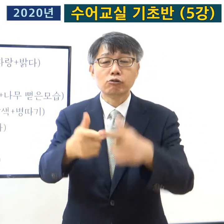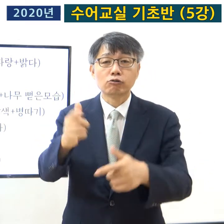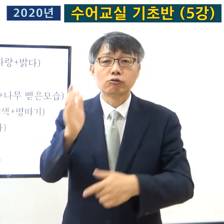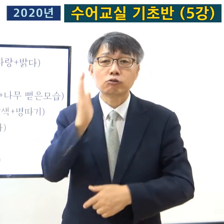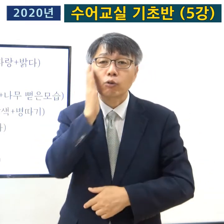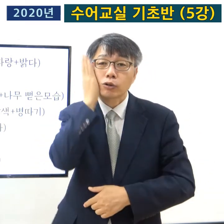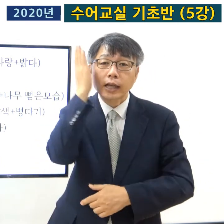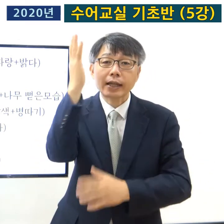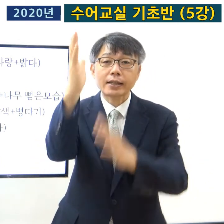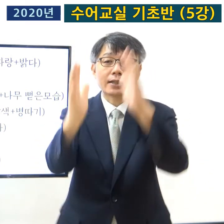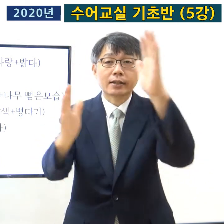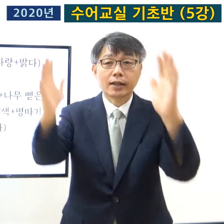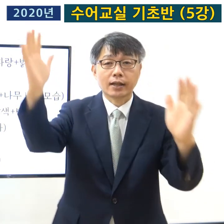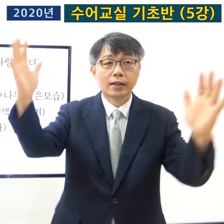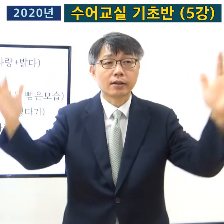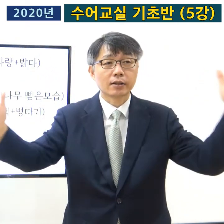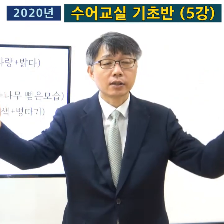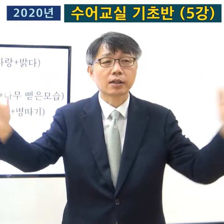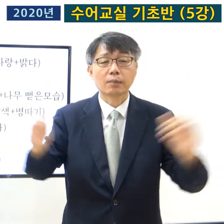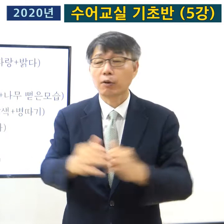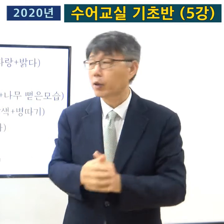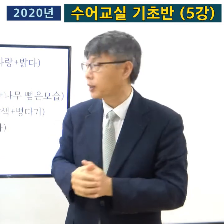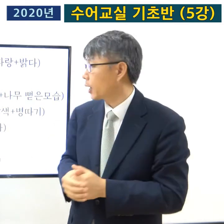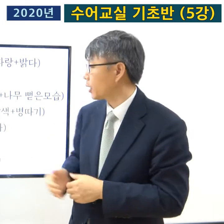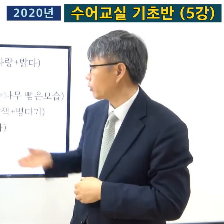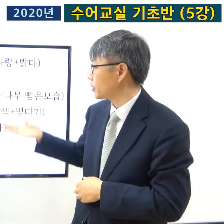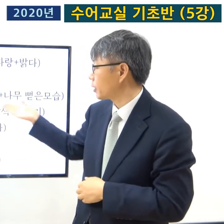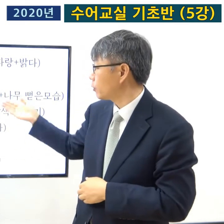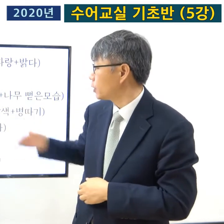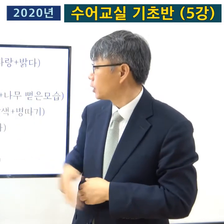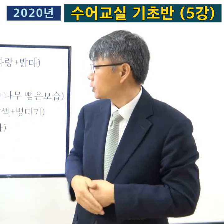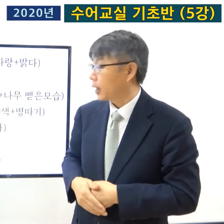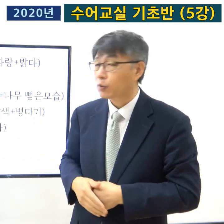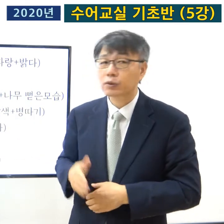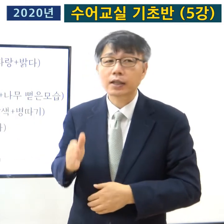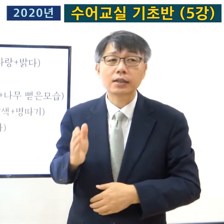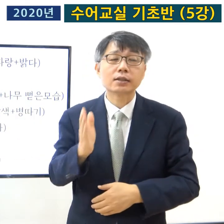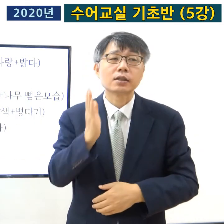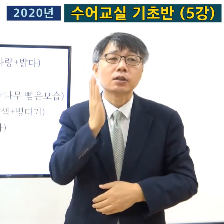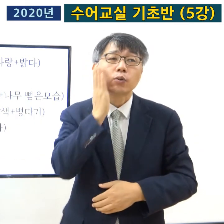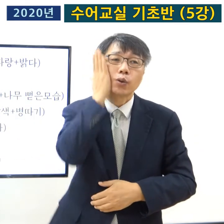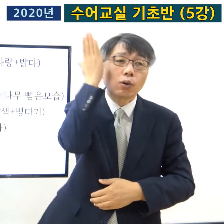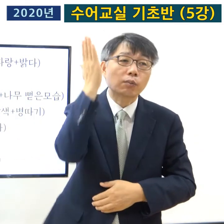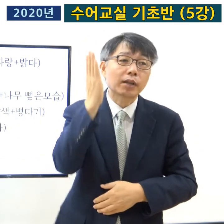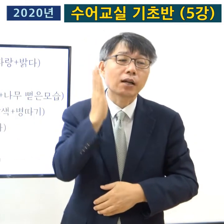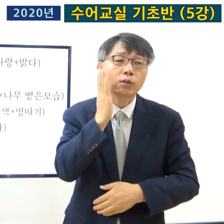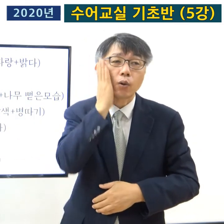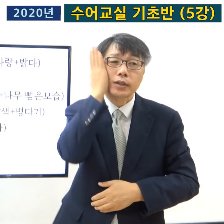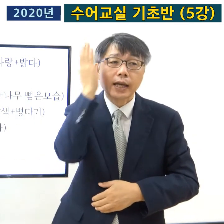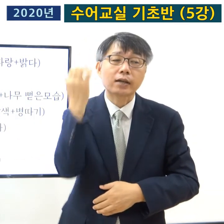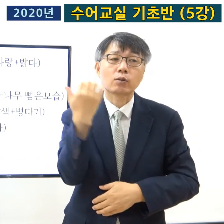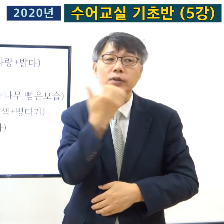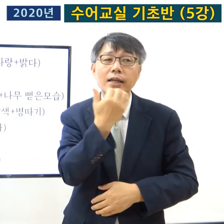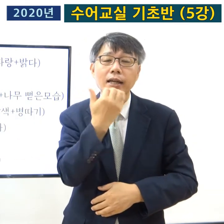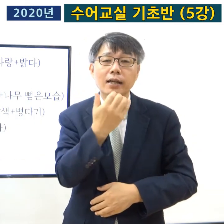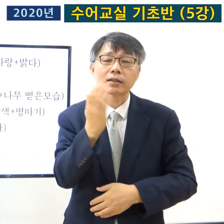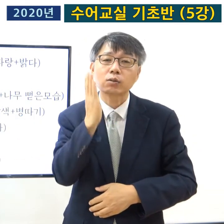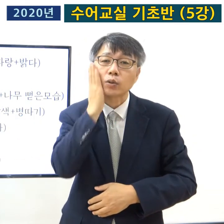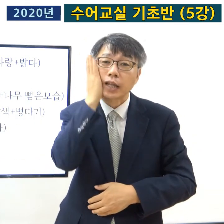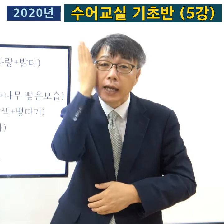나무, 녹색 이렇게 되어 있는, 이렇게 표현하기도 하는데요. 자, 녹색은 위로 올라옵니다. 녹색.